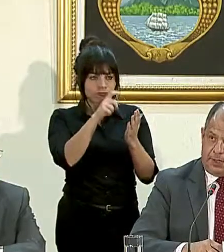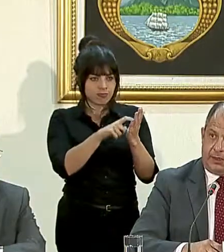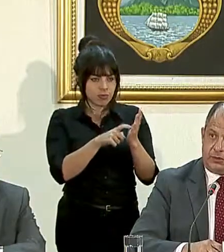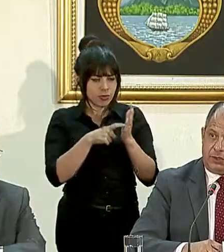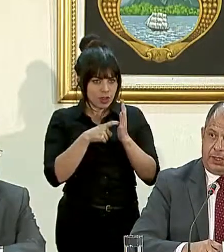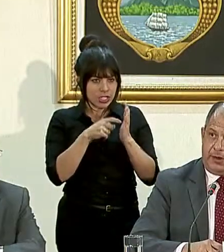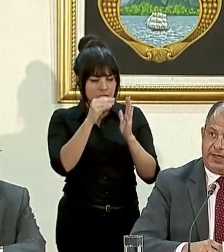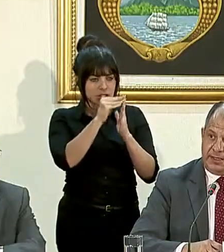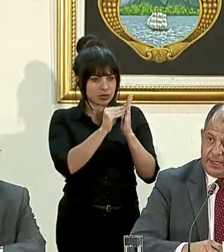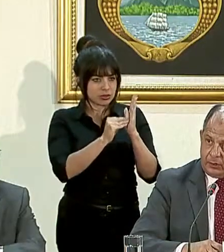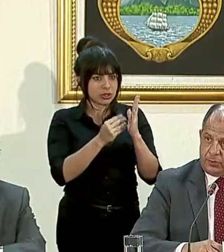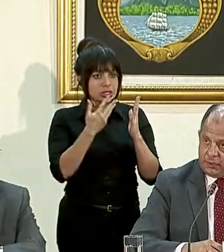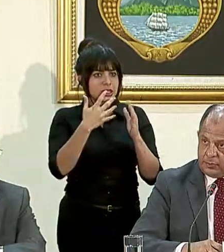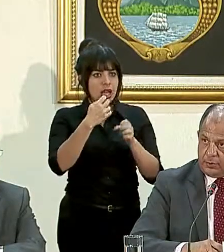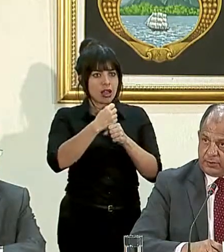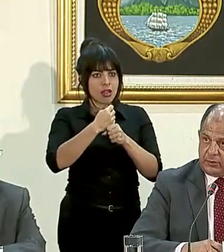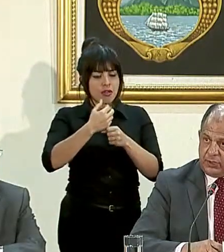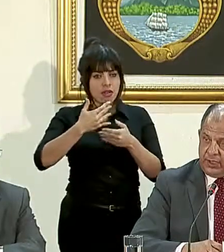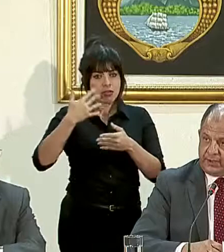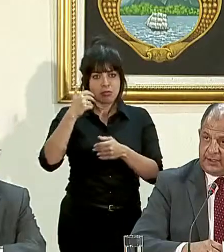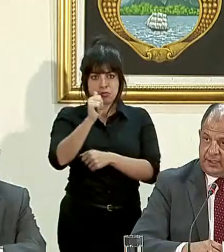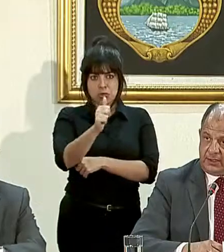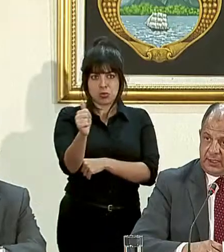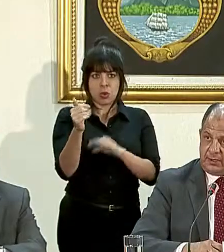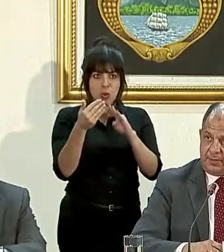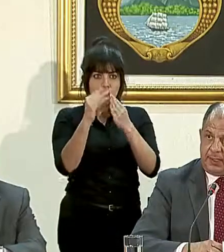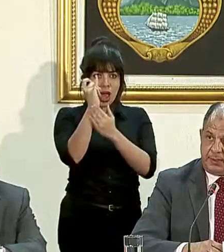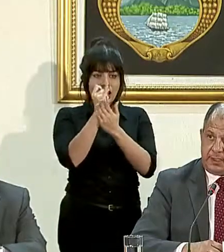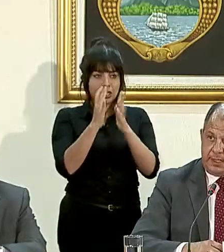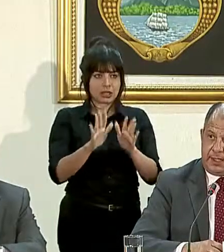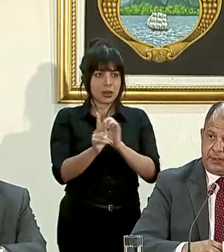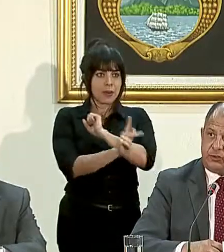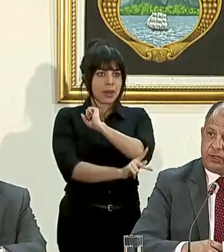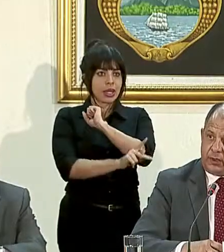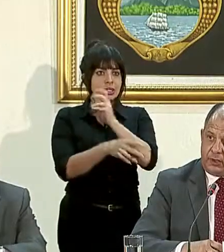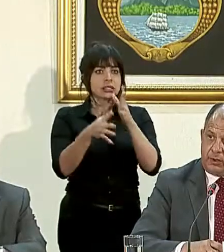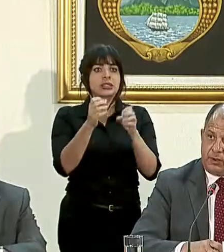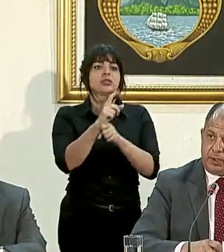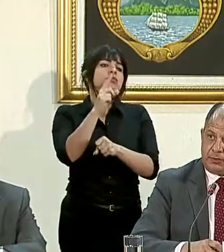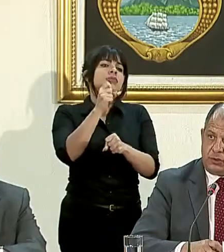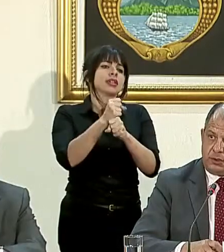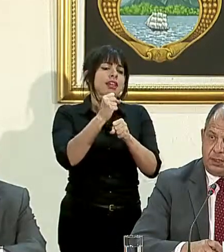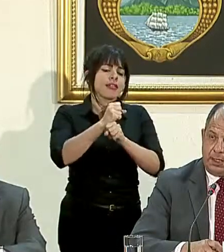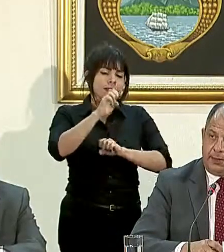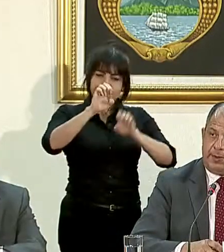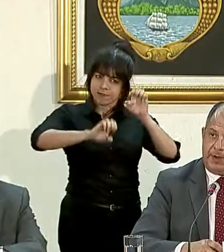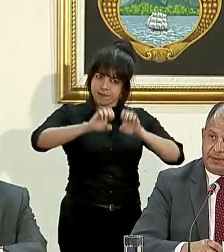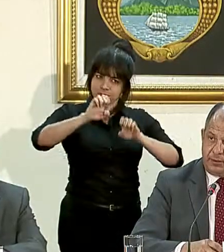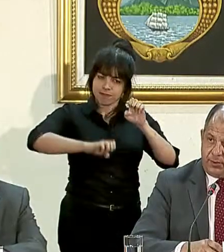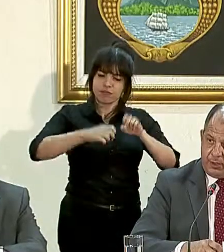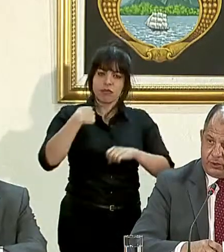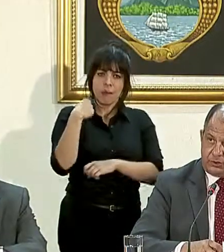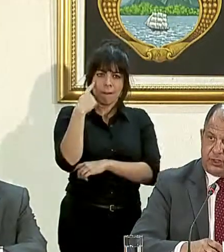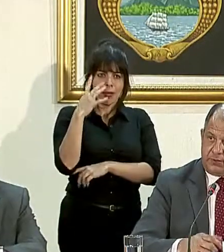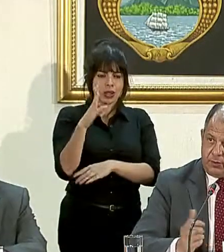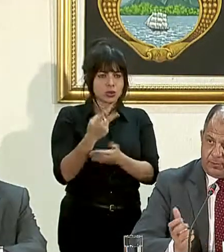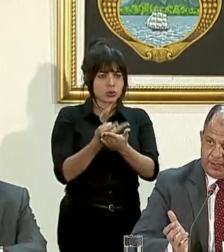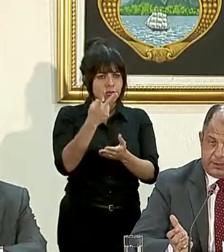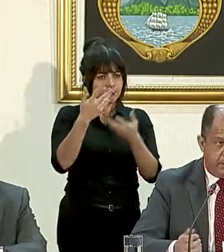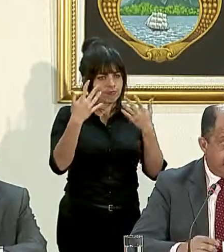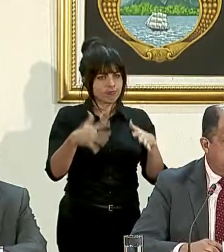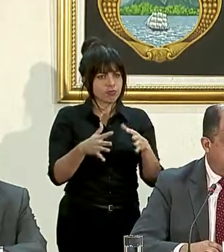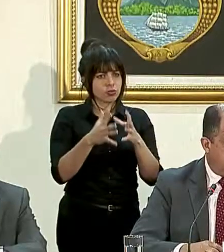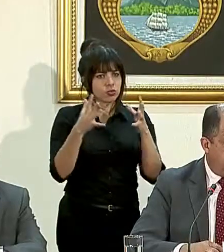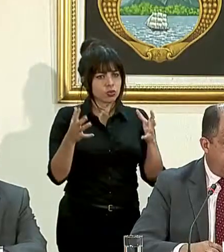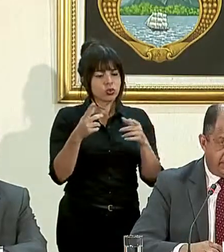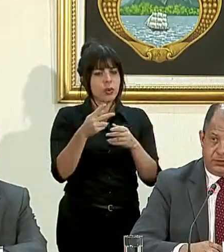hay trabajos avanzados por las propias comunidades artísticas del país que han hecho un trabajo de valoración que me parece muy valioso y que forman